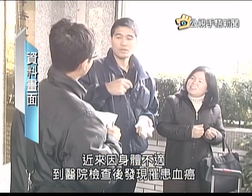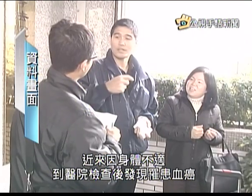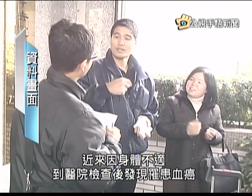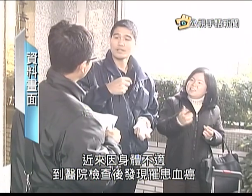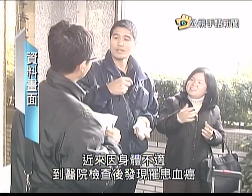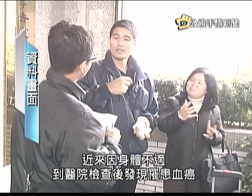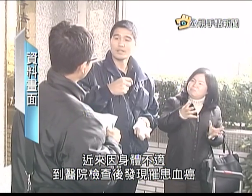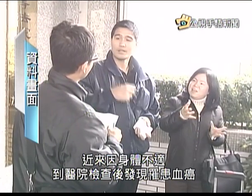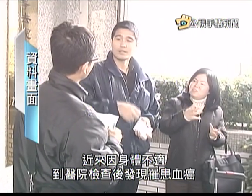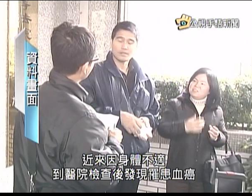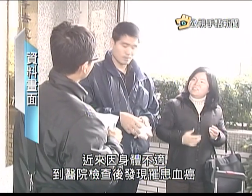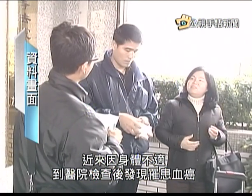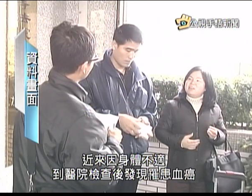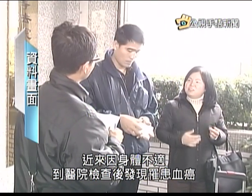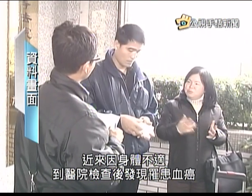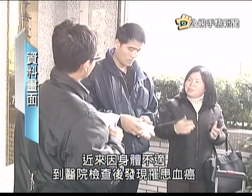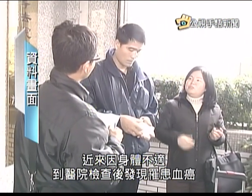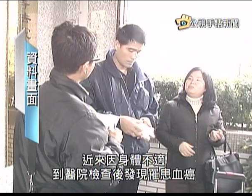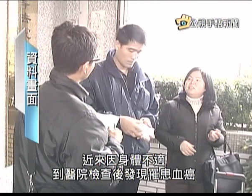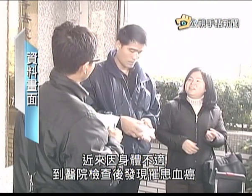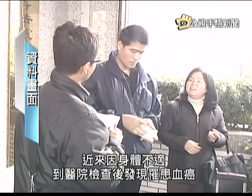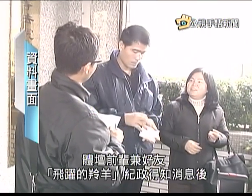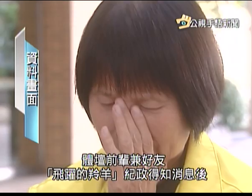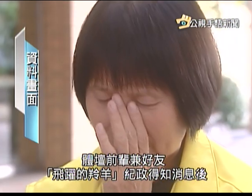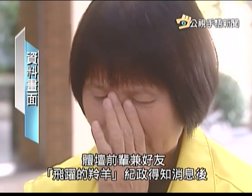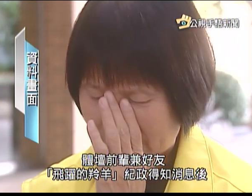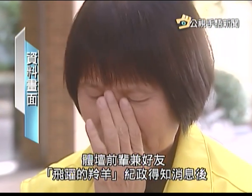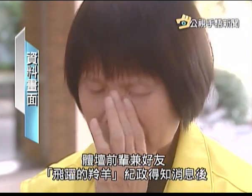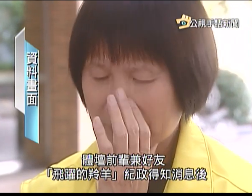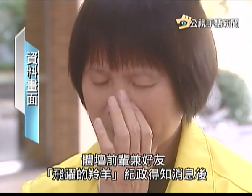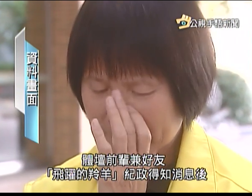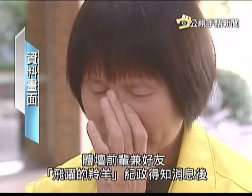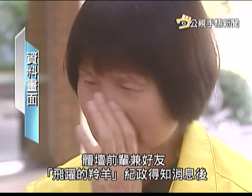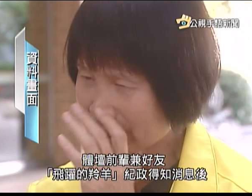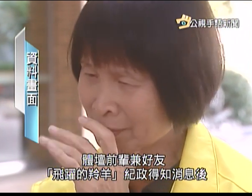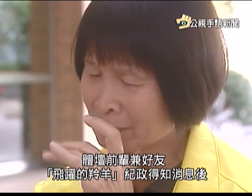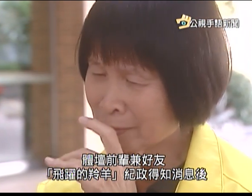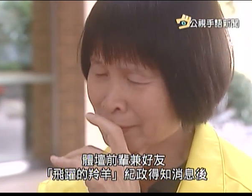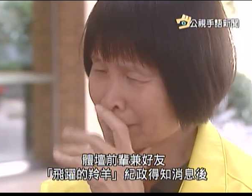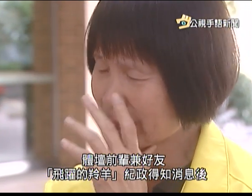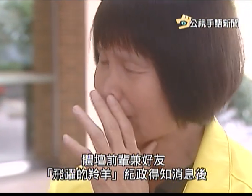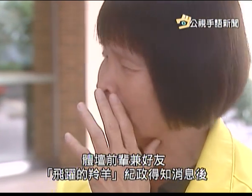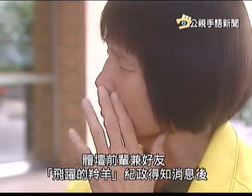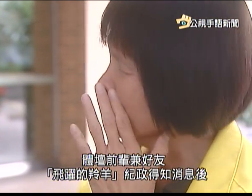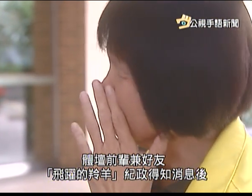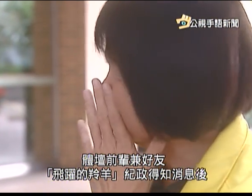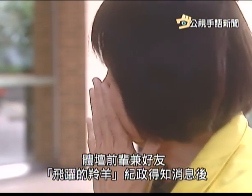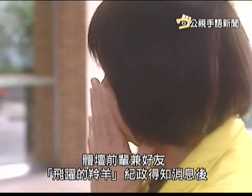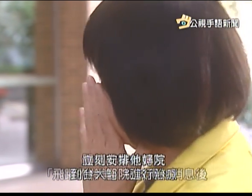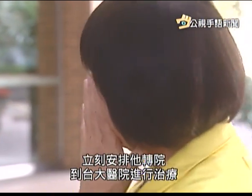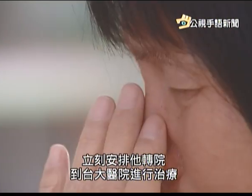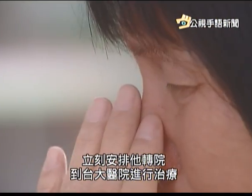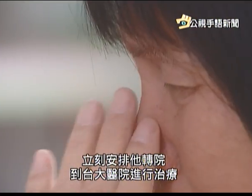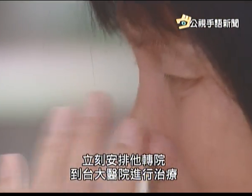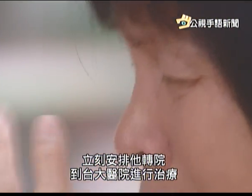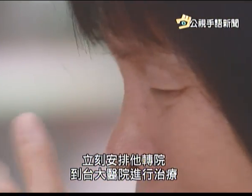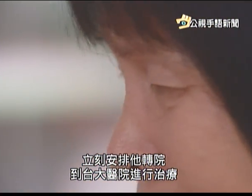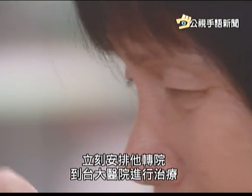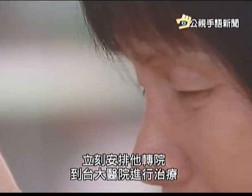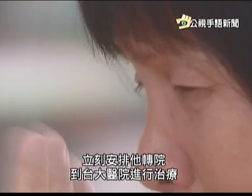院检查后发现罹患血癌。体坛前辈兼好友飞跃的羚羊纪政得知消息后，立刻安排他转院到台大医